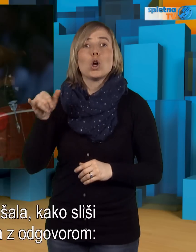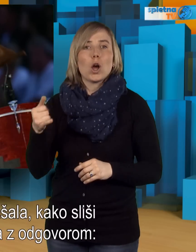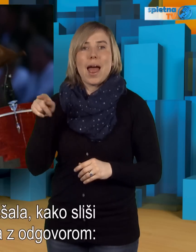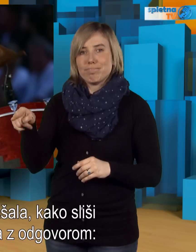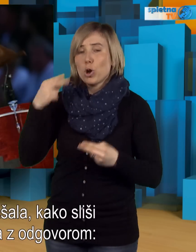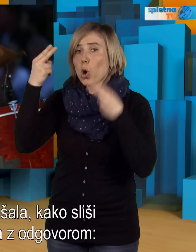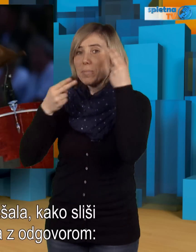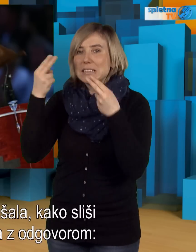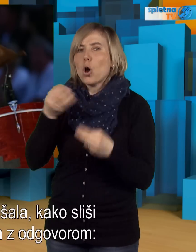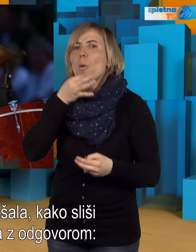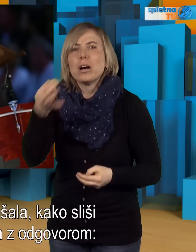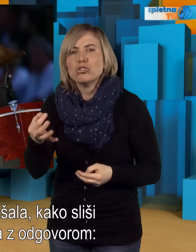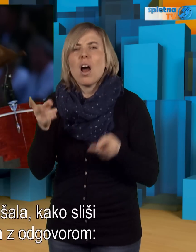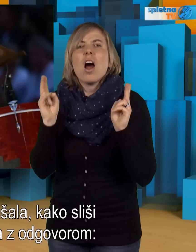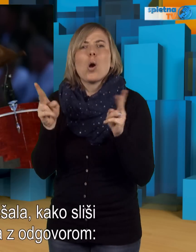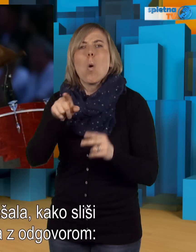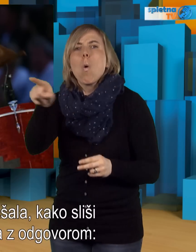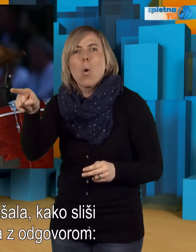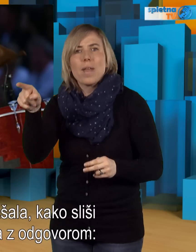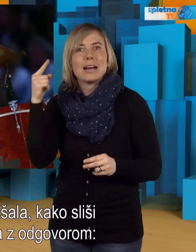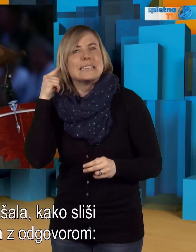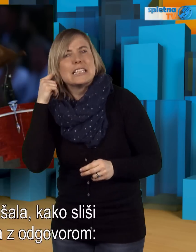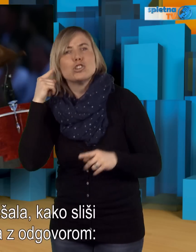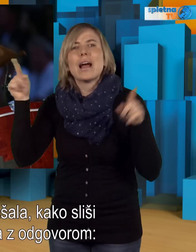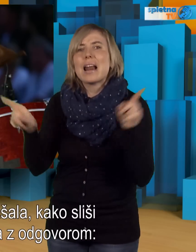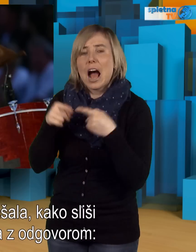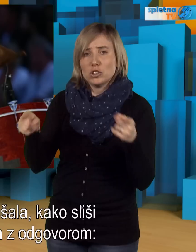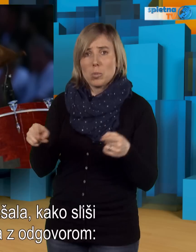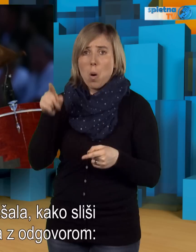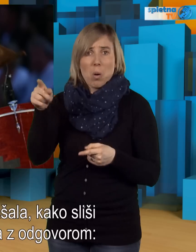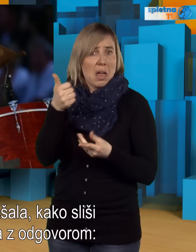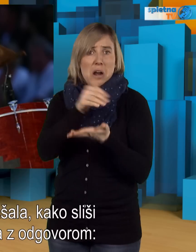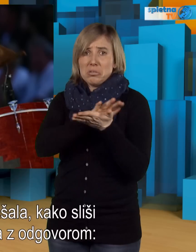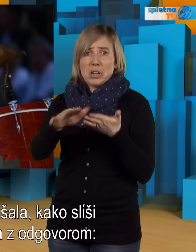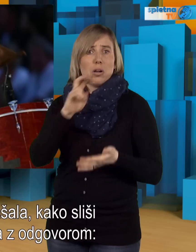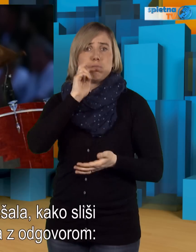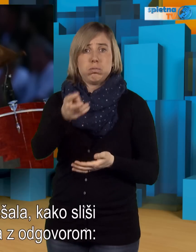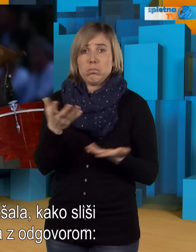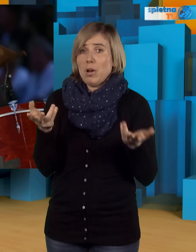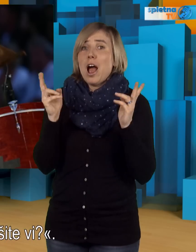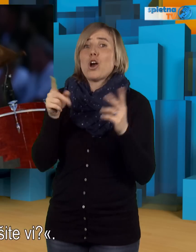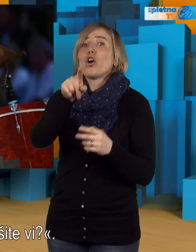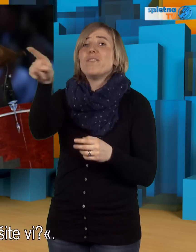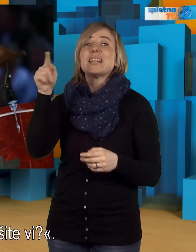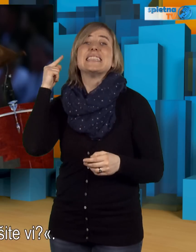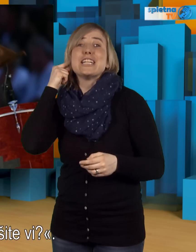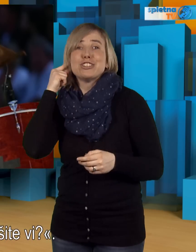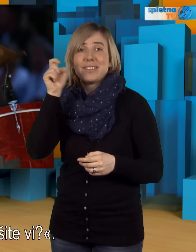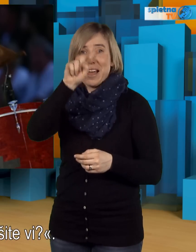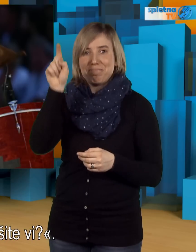Ko je komisija vprašala, kako sliši glasbo, jim je odvrnila z odgovorom: Kako pa jo slišite vi?